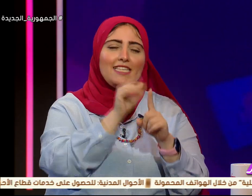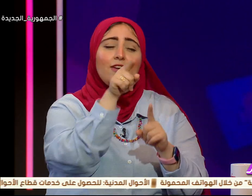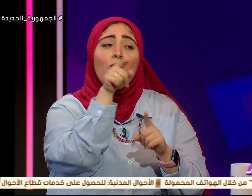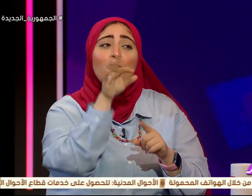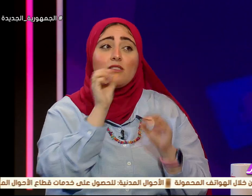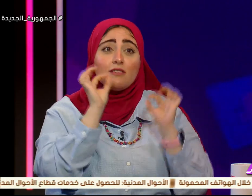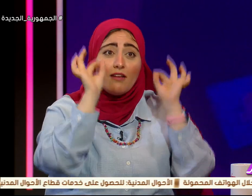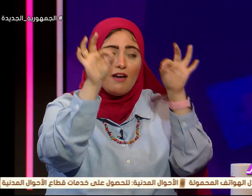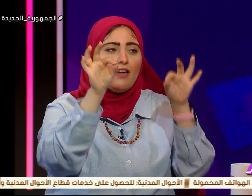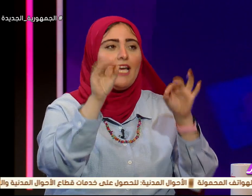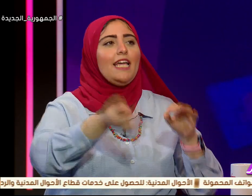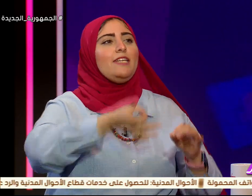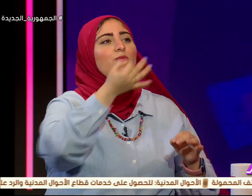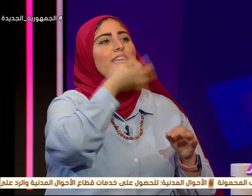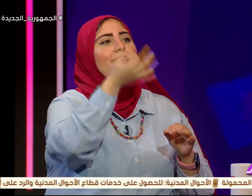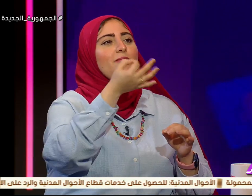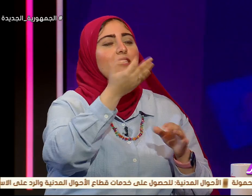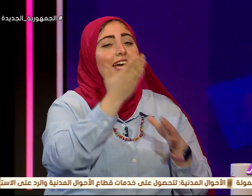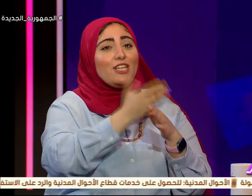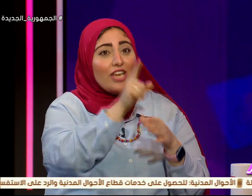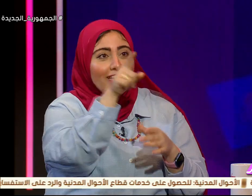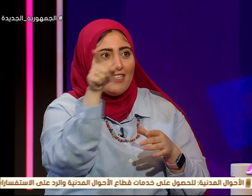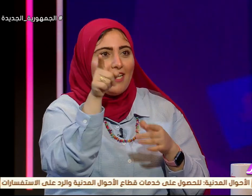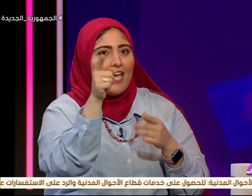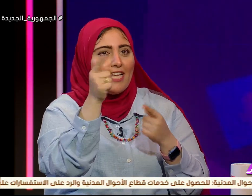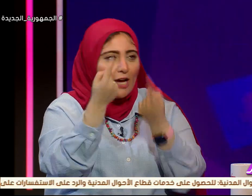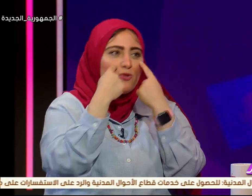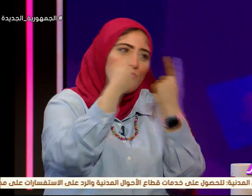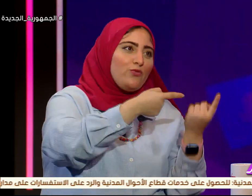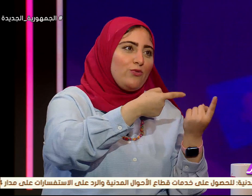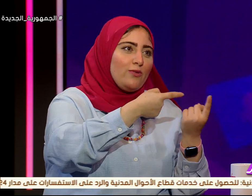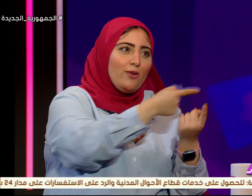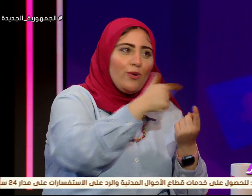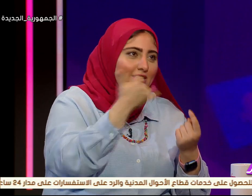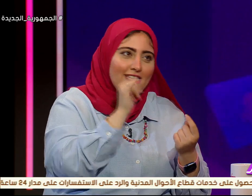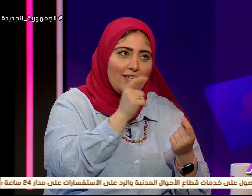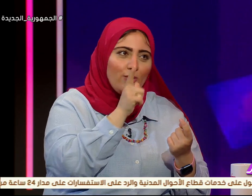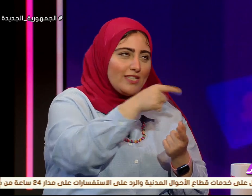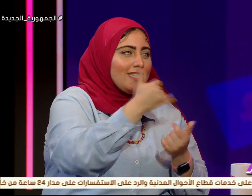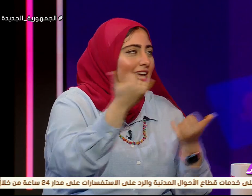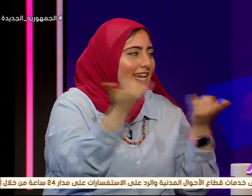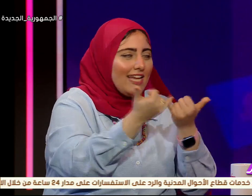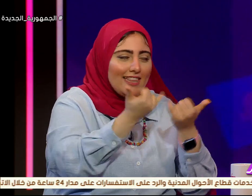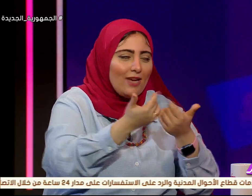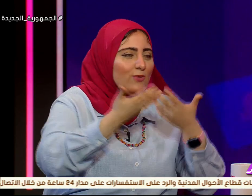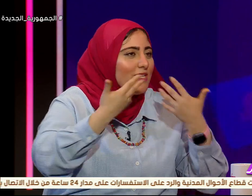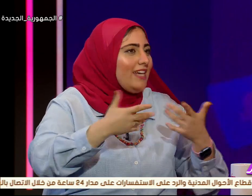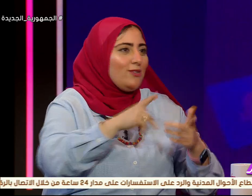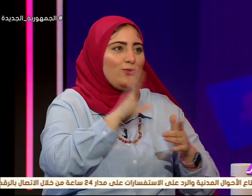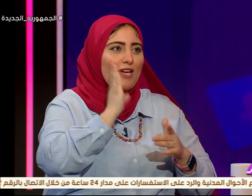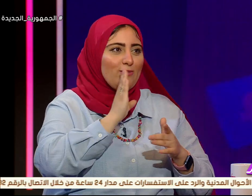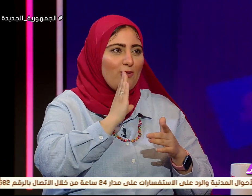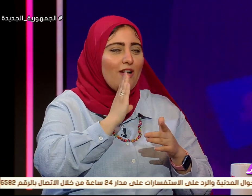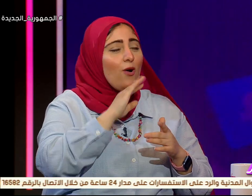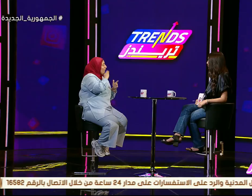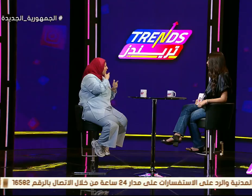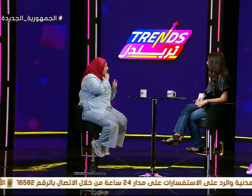ان انا اوصلها للمتكلمين، علشان تعالوا شوفوا اللغه دي سهله جدا وسهل ان انتوا تتعلموها، الحمد